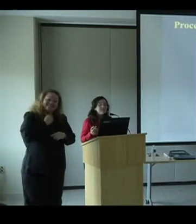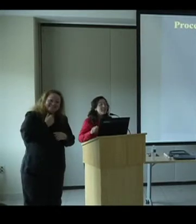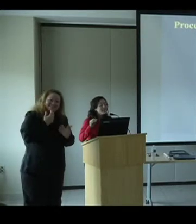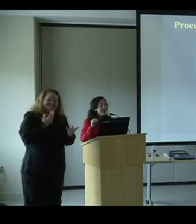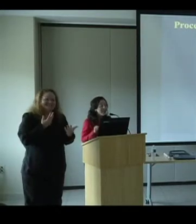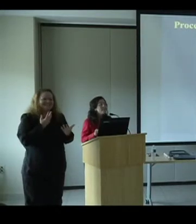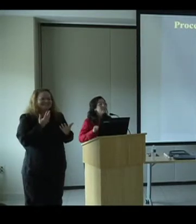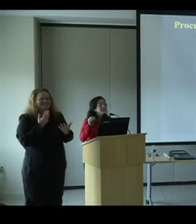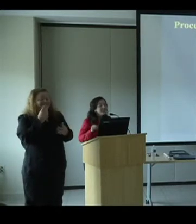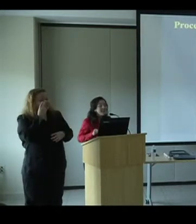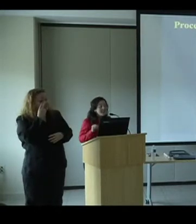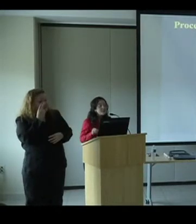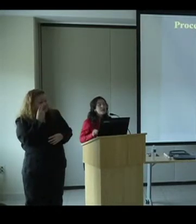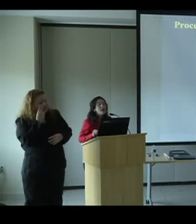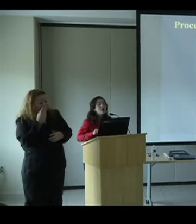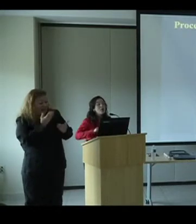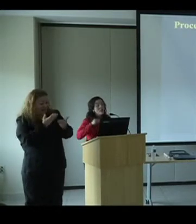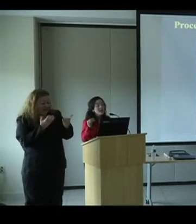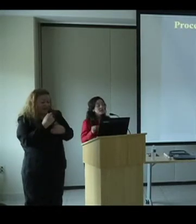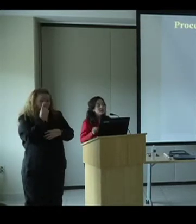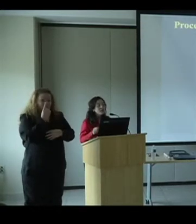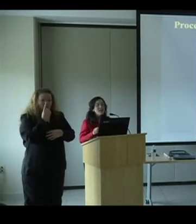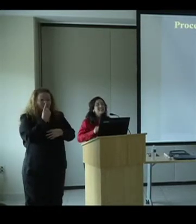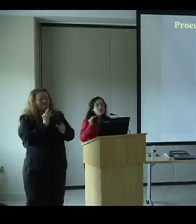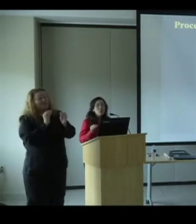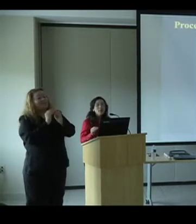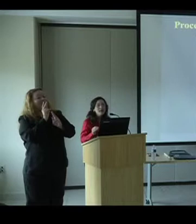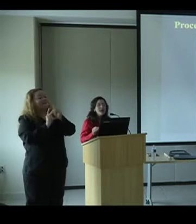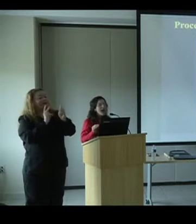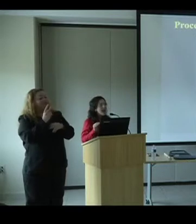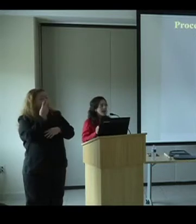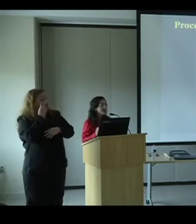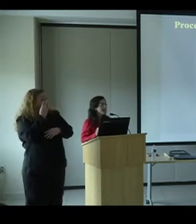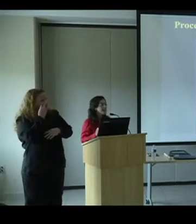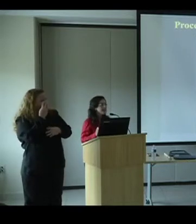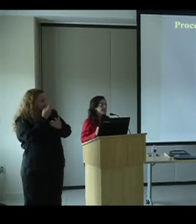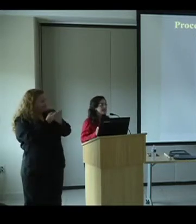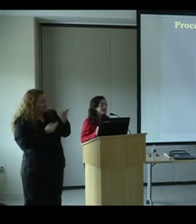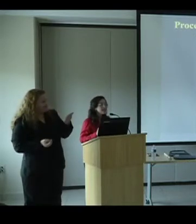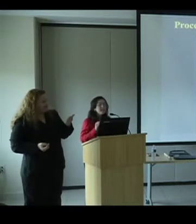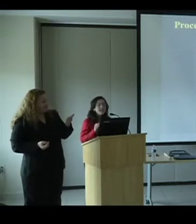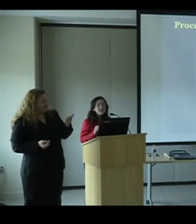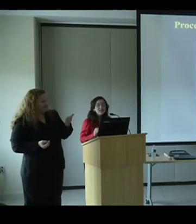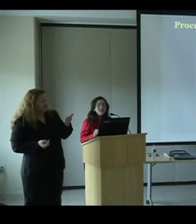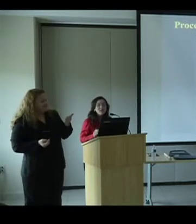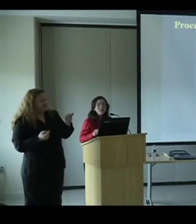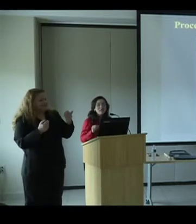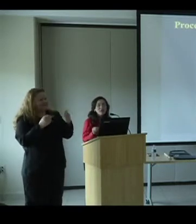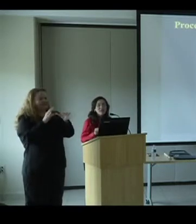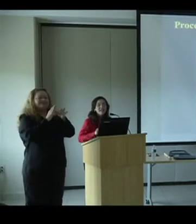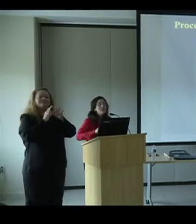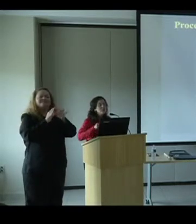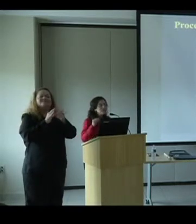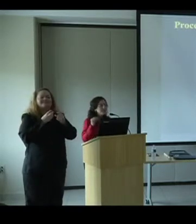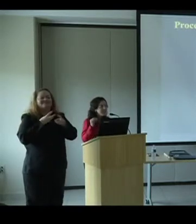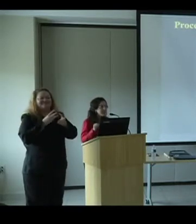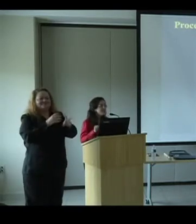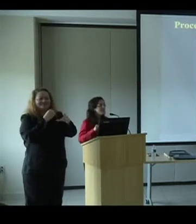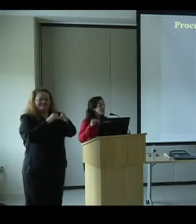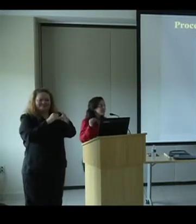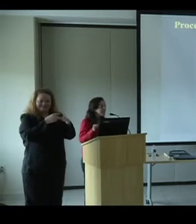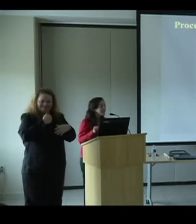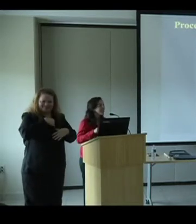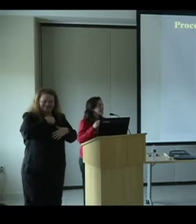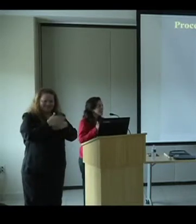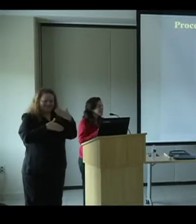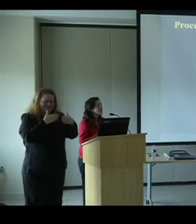que veamos Que aquí hay una o más personas que no ven a alguien y tiene que ver con la forma en que nuestro